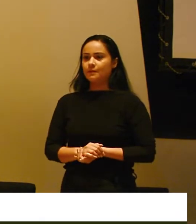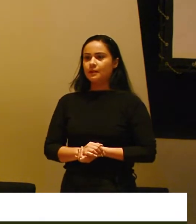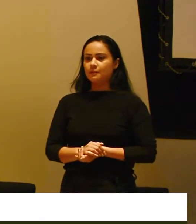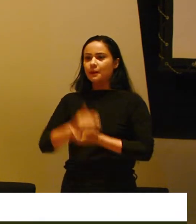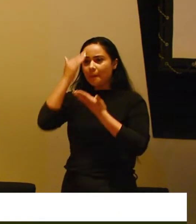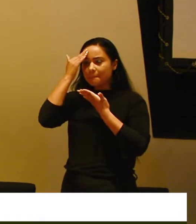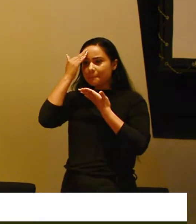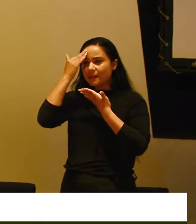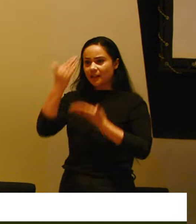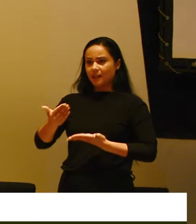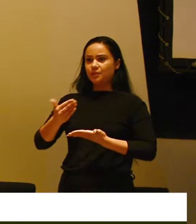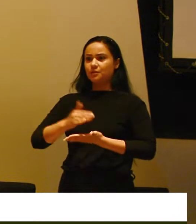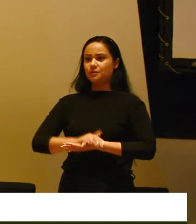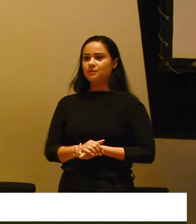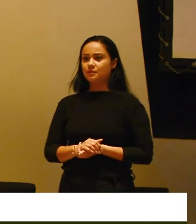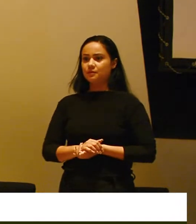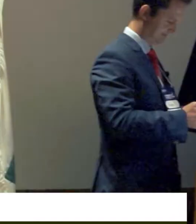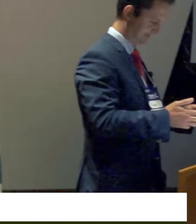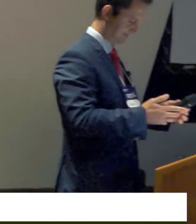Muito obrigado.